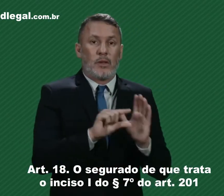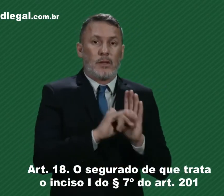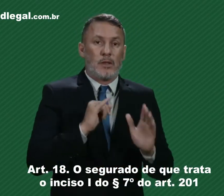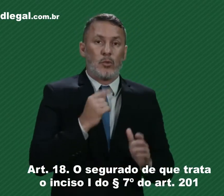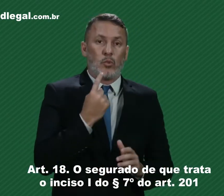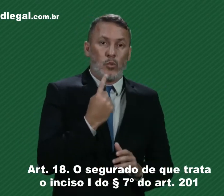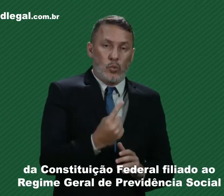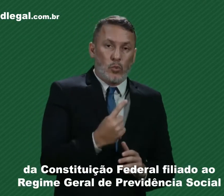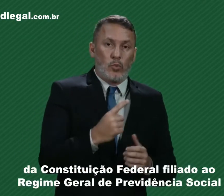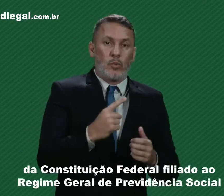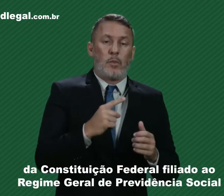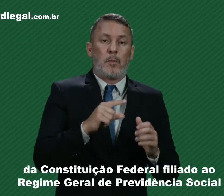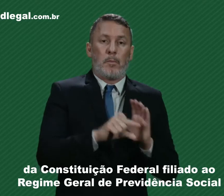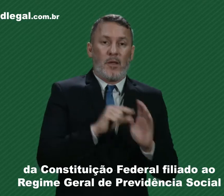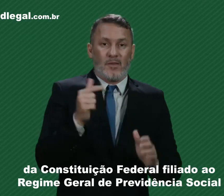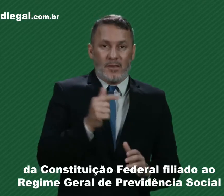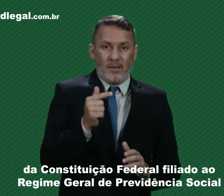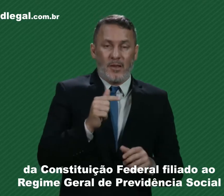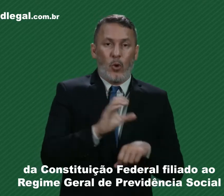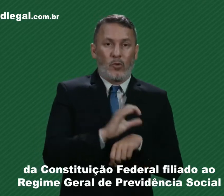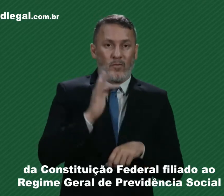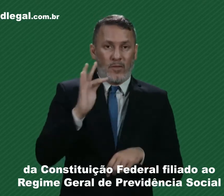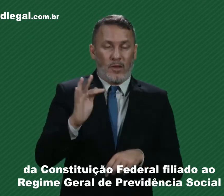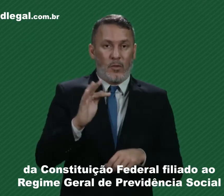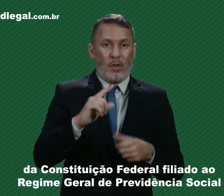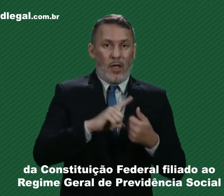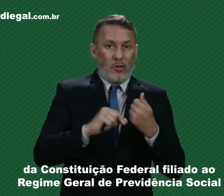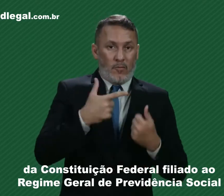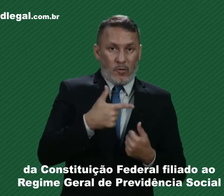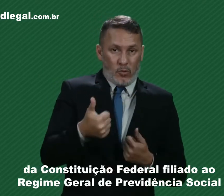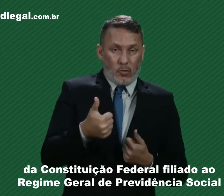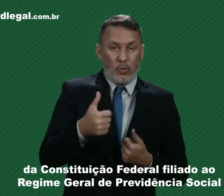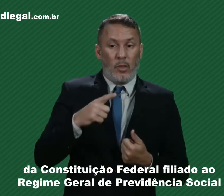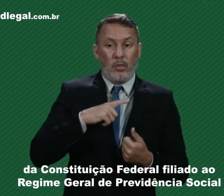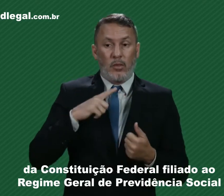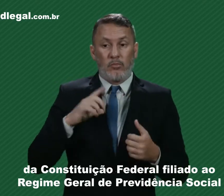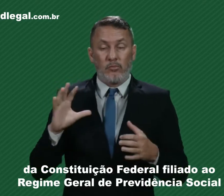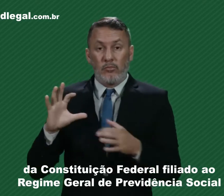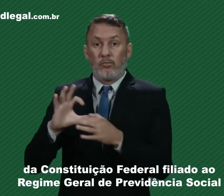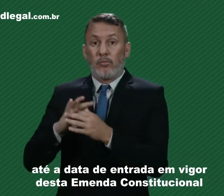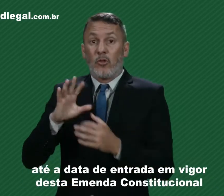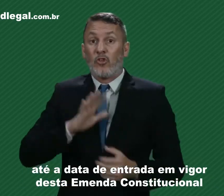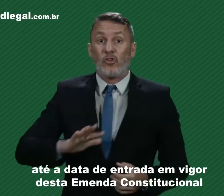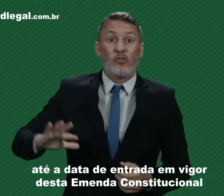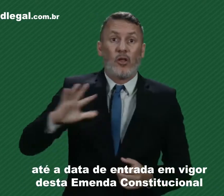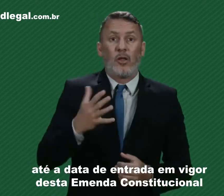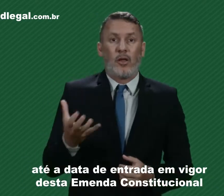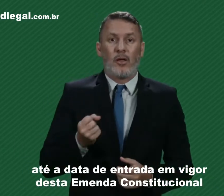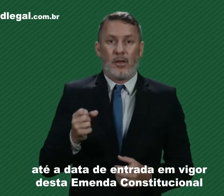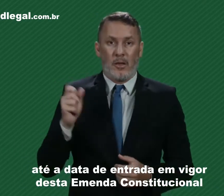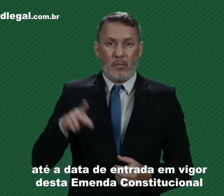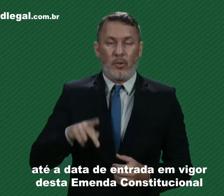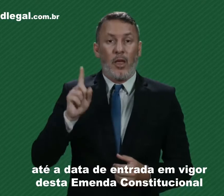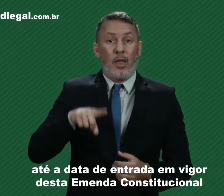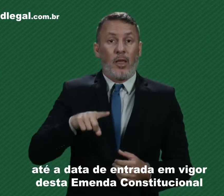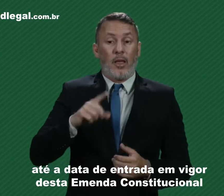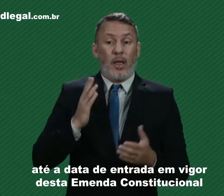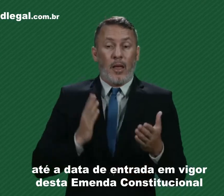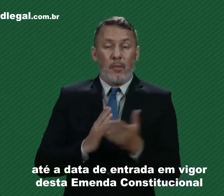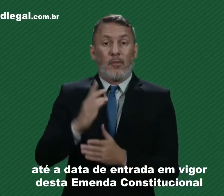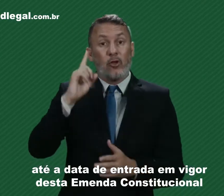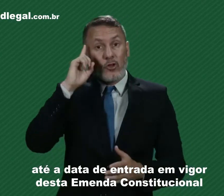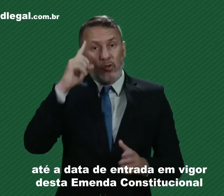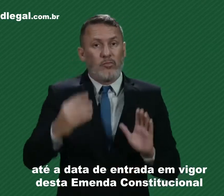artigo 201 da Constituição Federal filiado ao regime geral de previdência social até a data de entrada em vigor